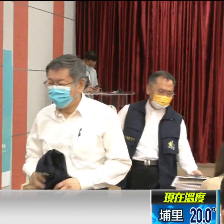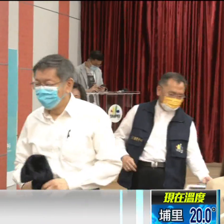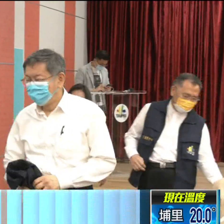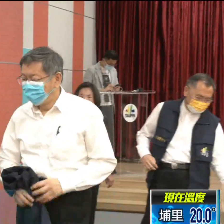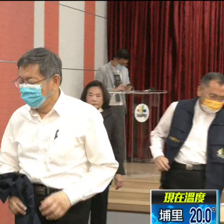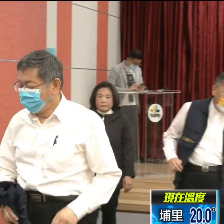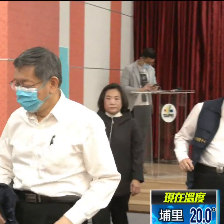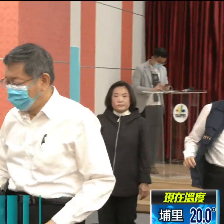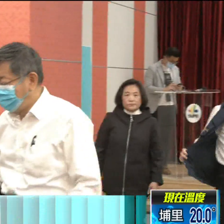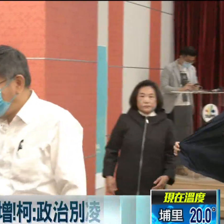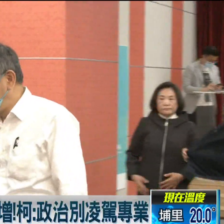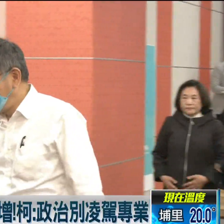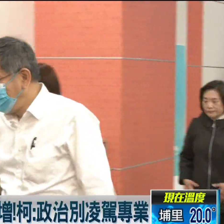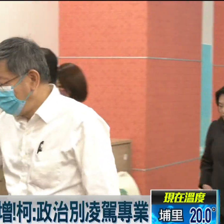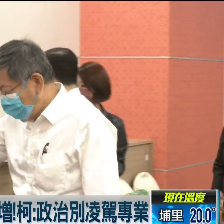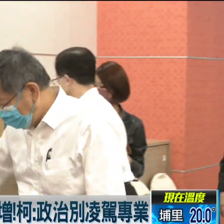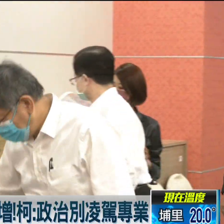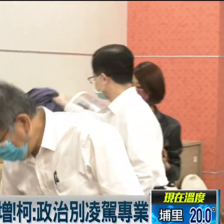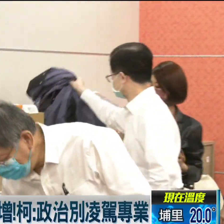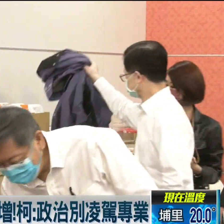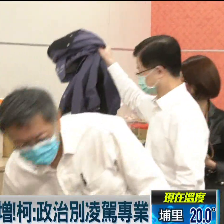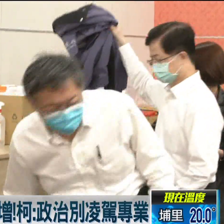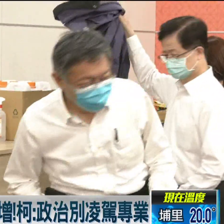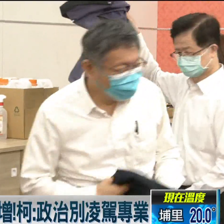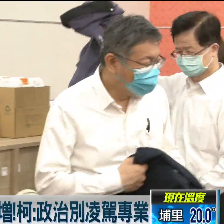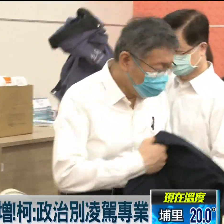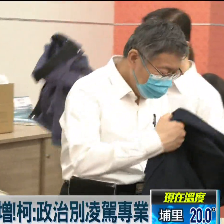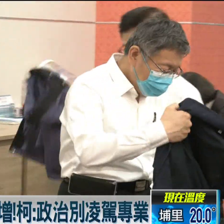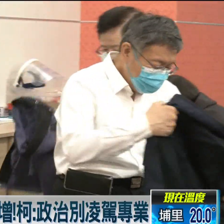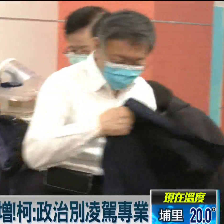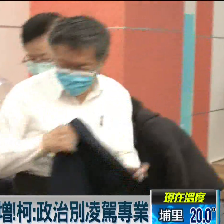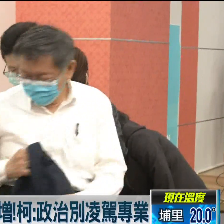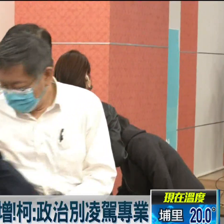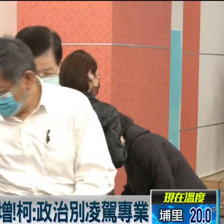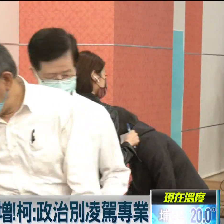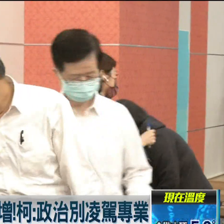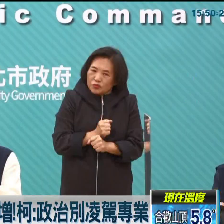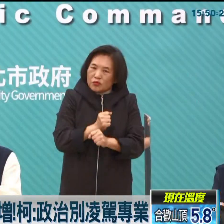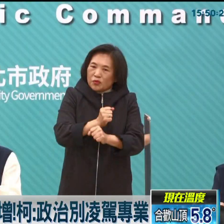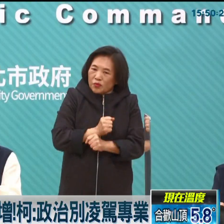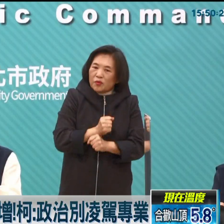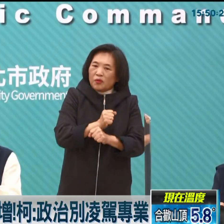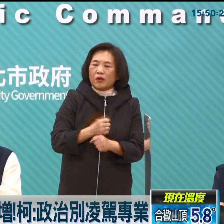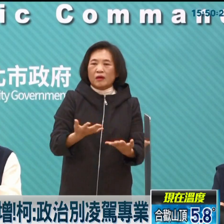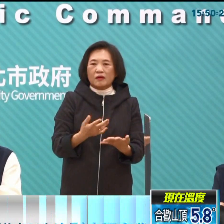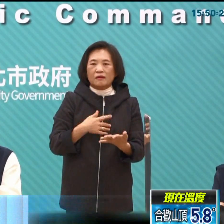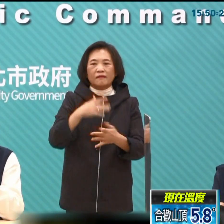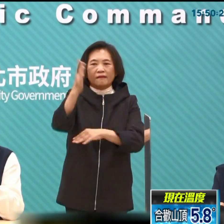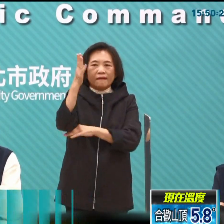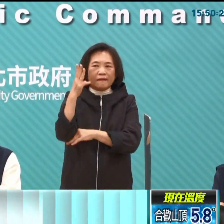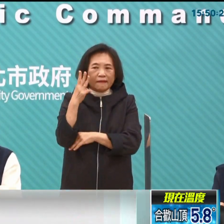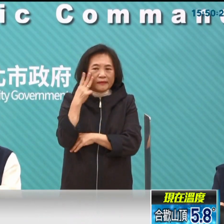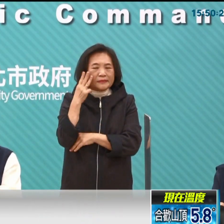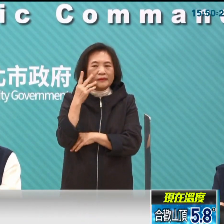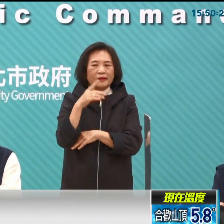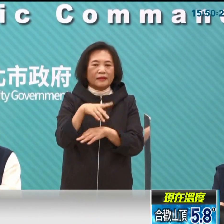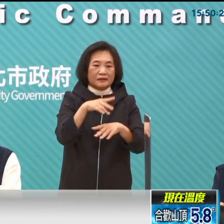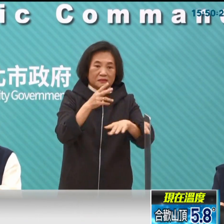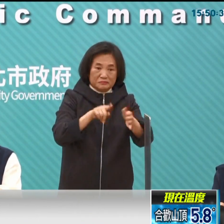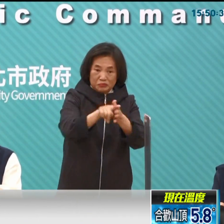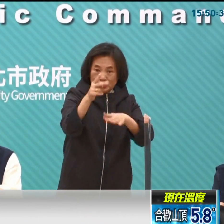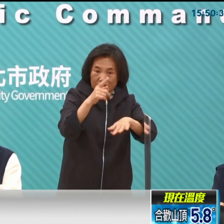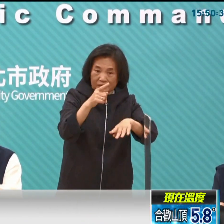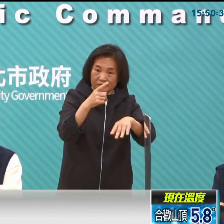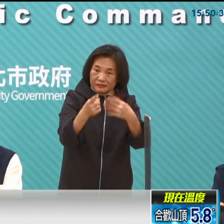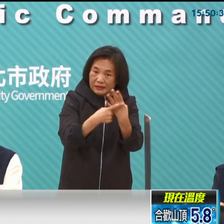都下了台，嘴里还不断碎念专业至上，台北市长柯文哲却带着一丝笑意， 政府是不要凌驾专业的，我